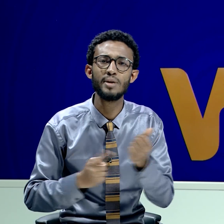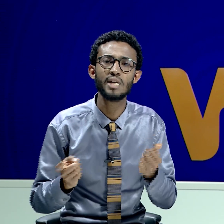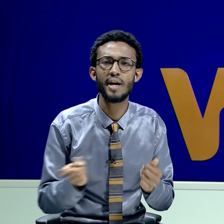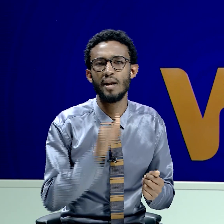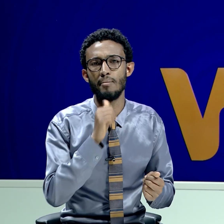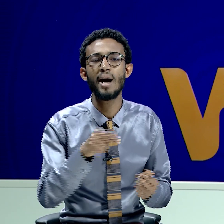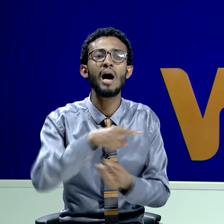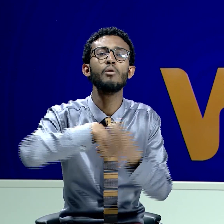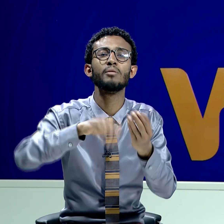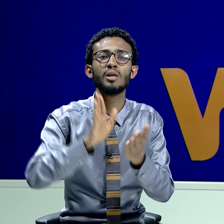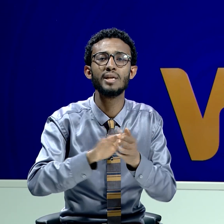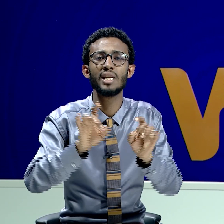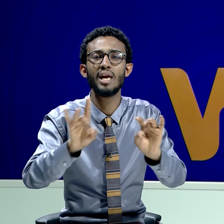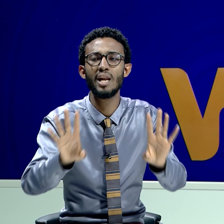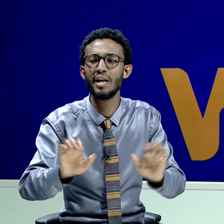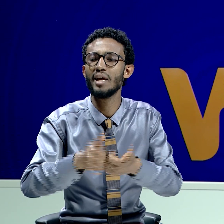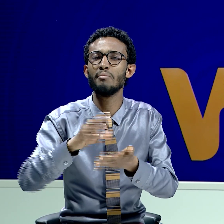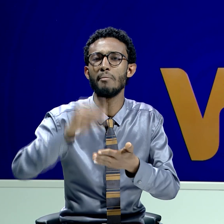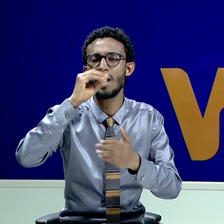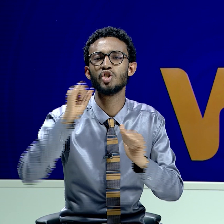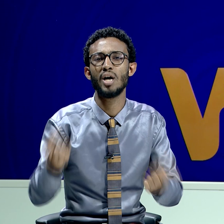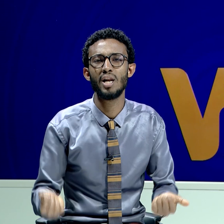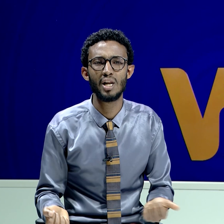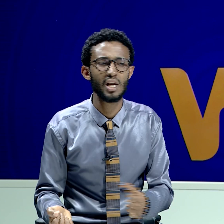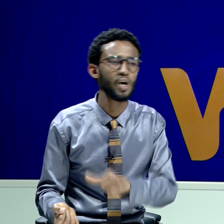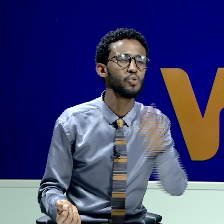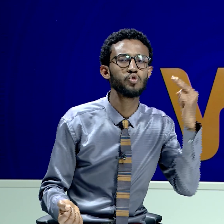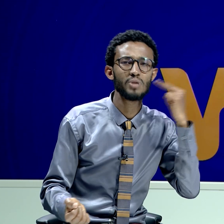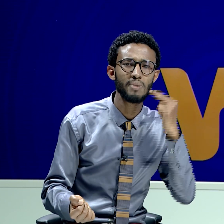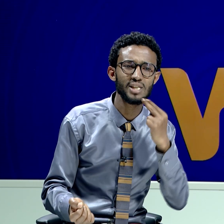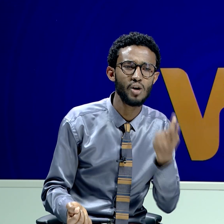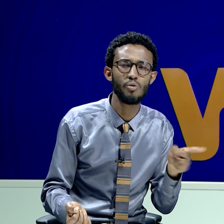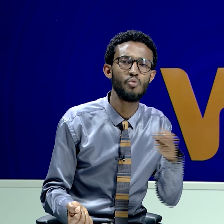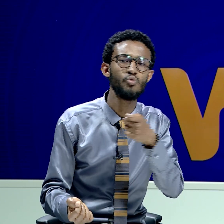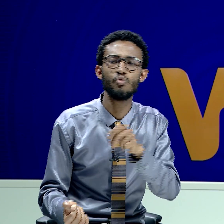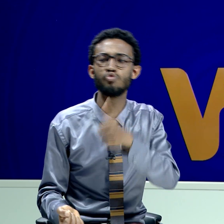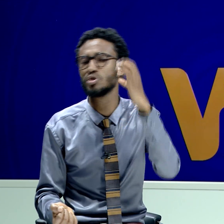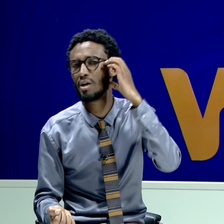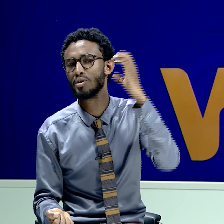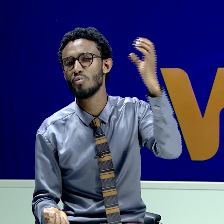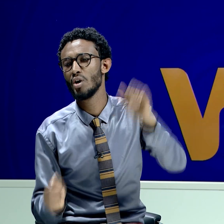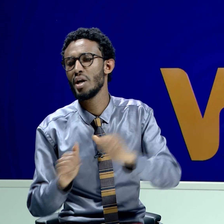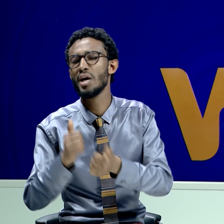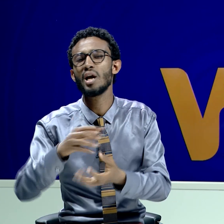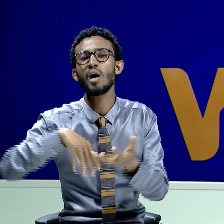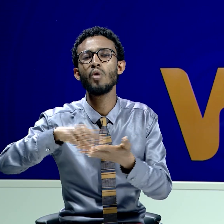የብቻ አይደለም በአካባቢው ትምህርት ቤት ስለሌለ እንዴት መማር ይችላል? ከሎቹ መስማሳን በመሆኑ ልጆቹ ስለሚሰሙ እንዴት ተቃቅሎ